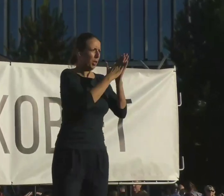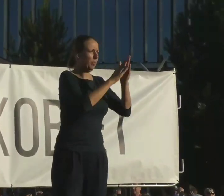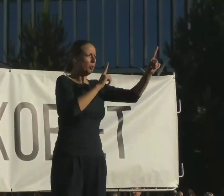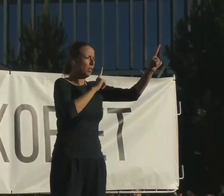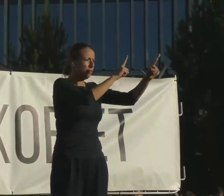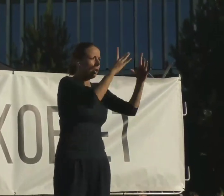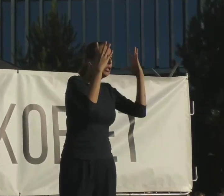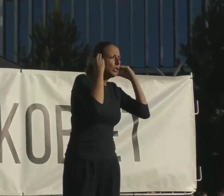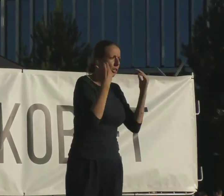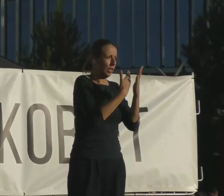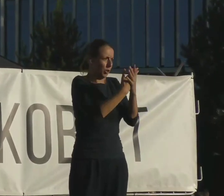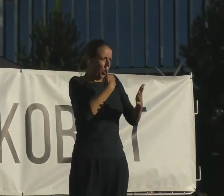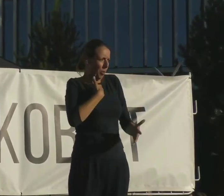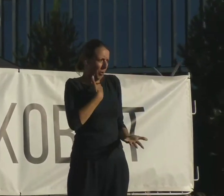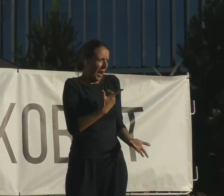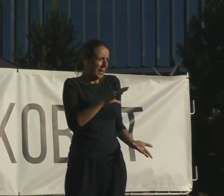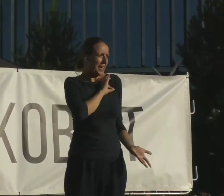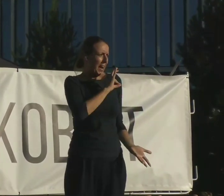gej.